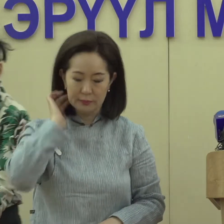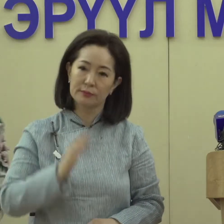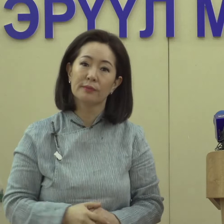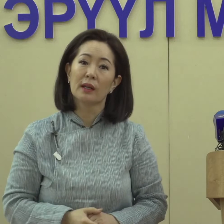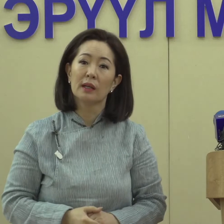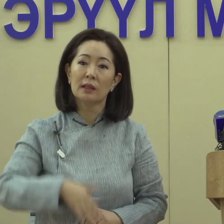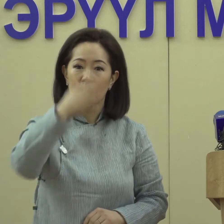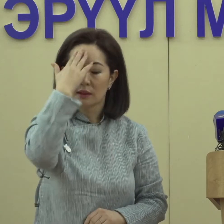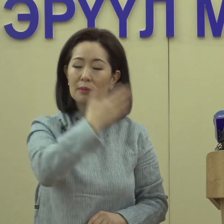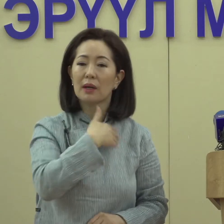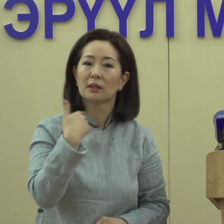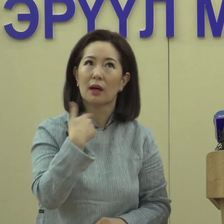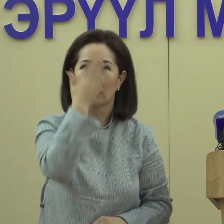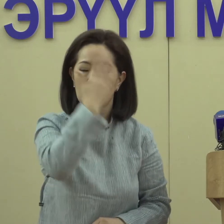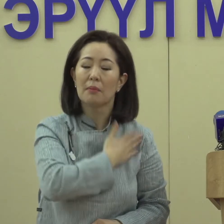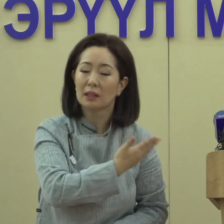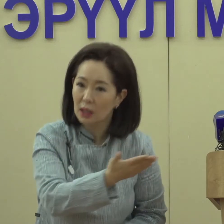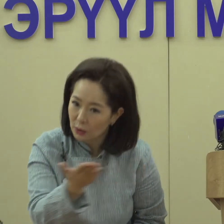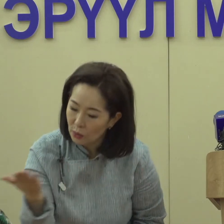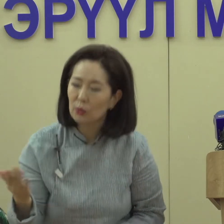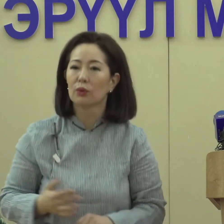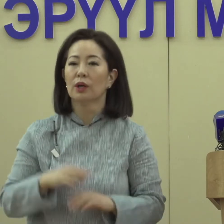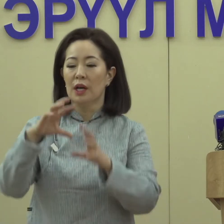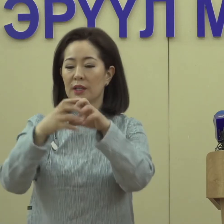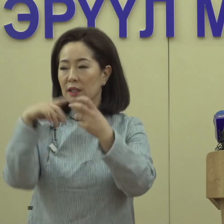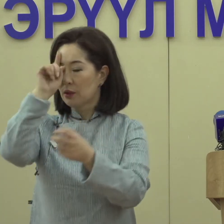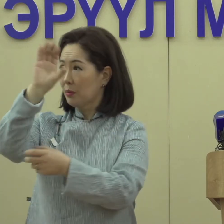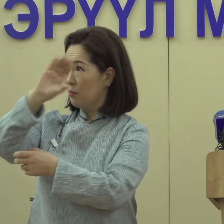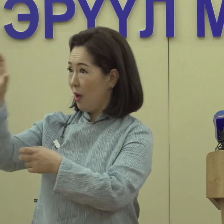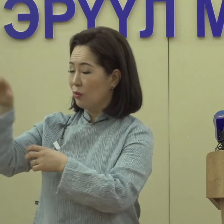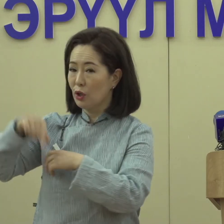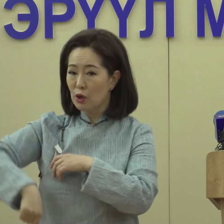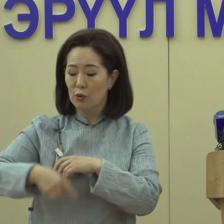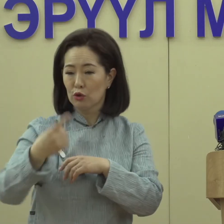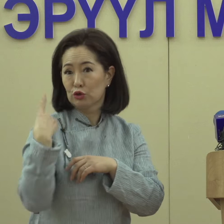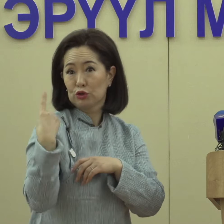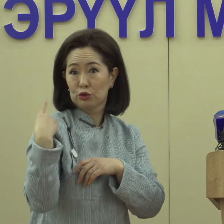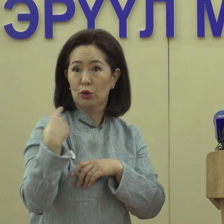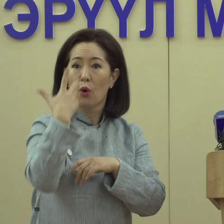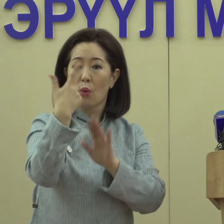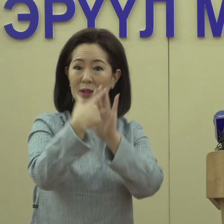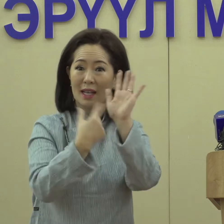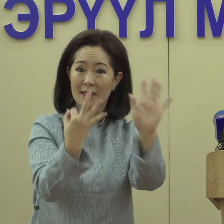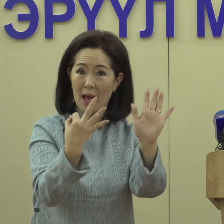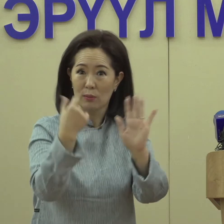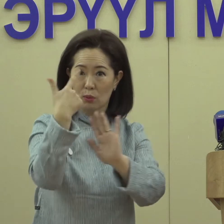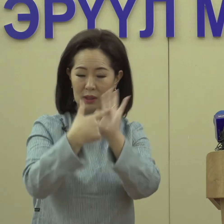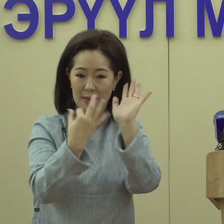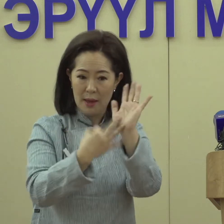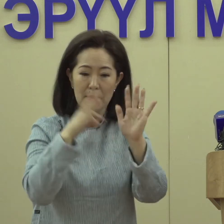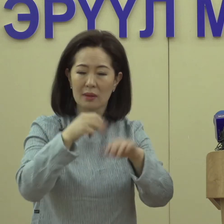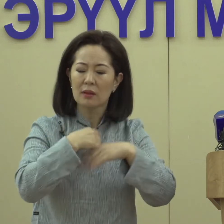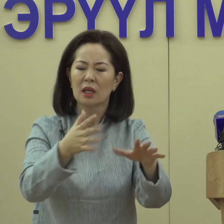За сайн байцгаана уу. Дэлхийн эрүүл мэндийн байгууллагын 3 сарын 8-ны мэдээгээр дэлхийн 105 улсад нутаг